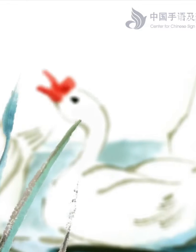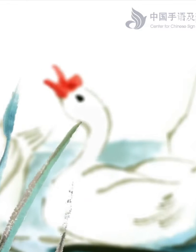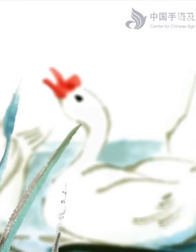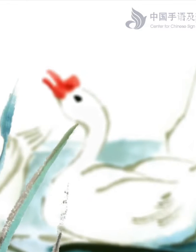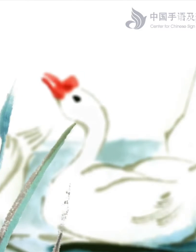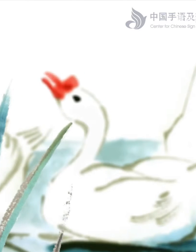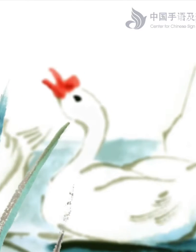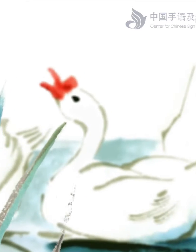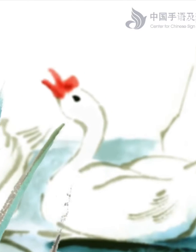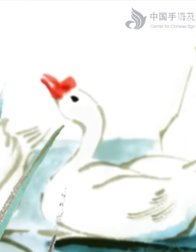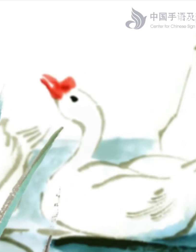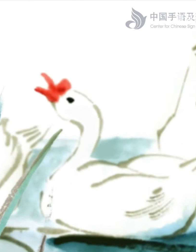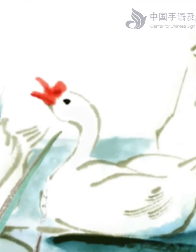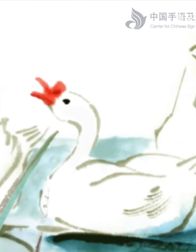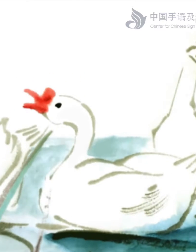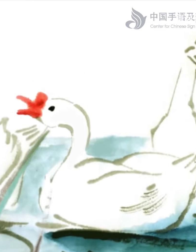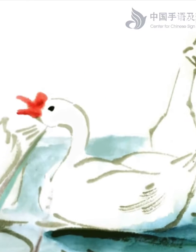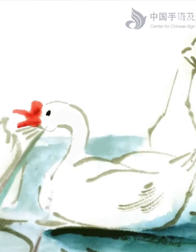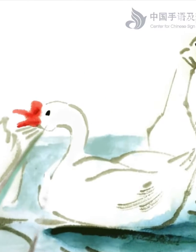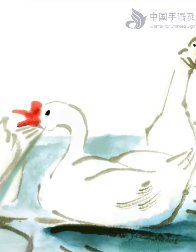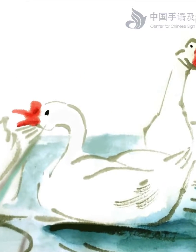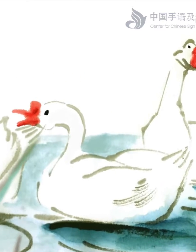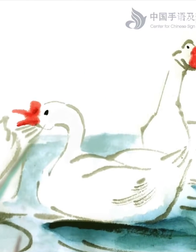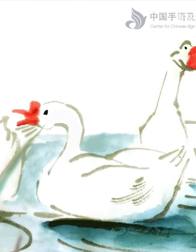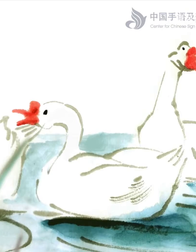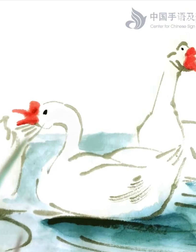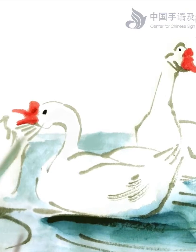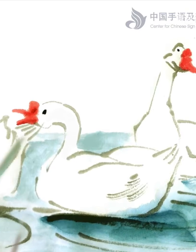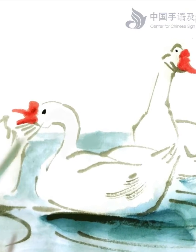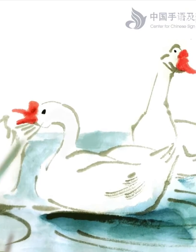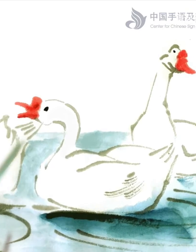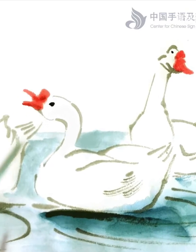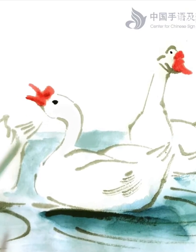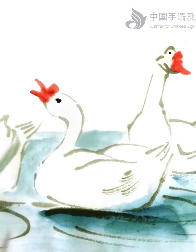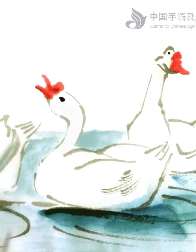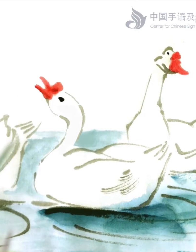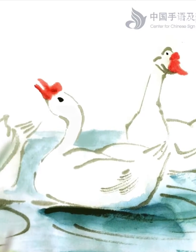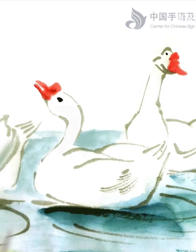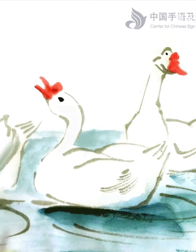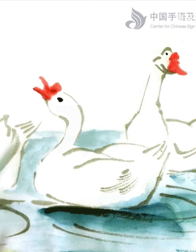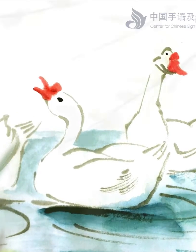鹅鹅鹅，曲项向天歌。